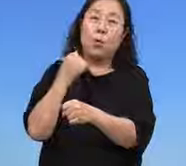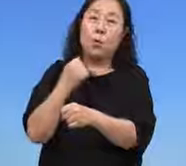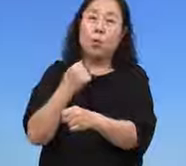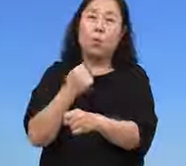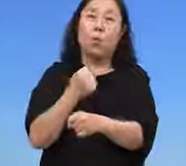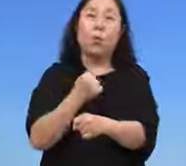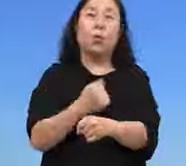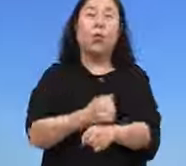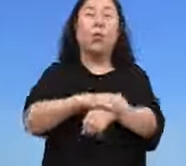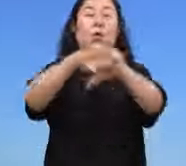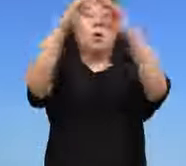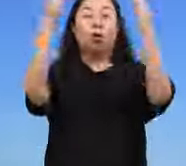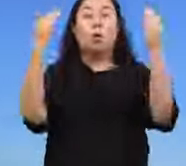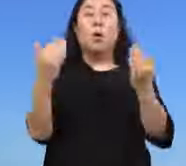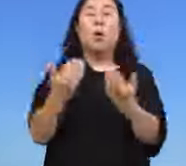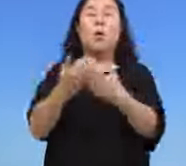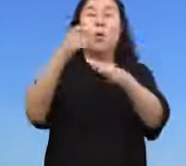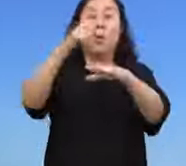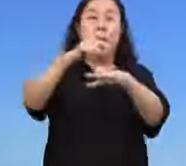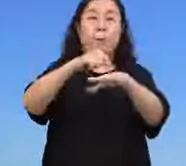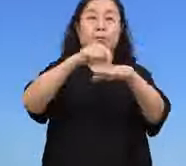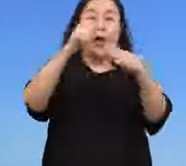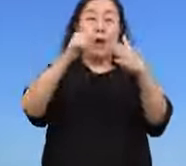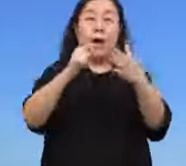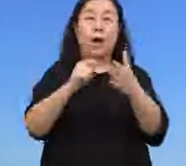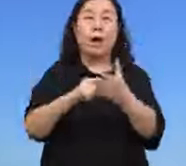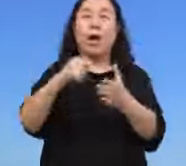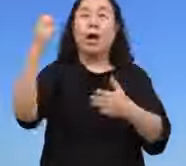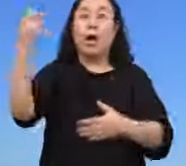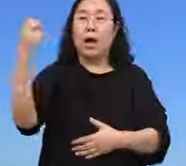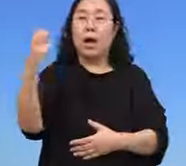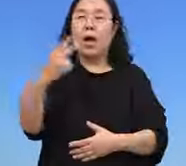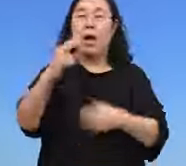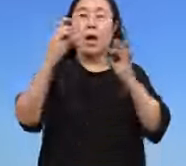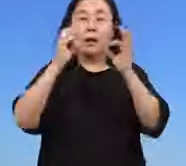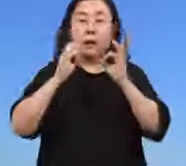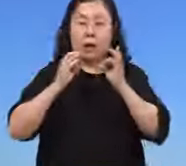온 마음과 정성 다해 온